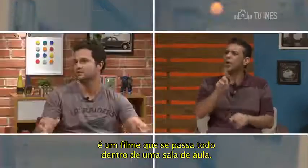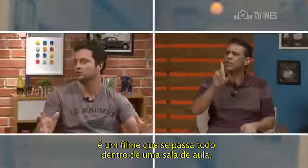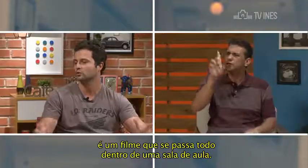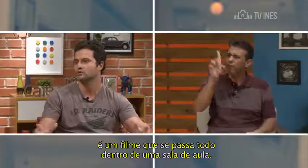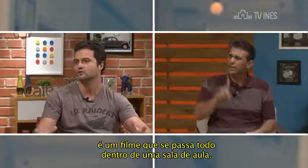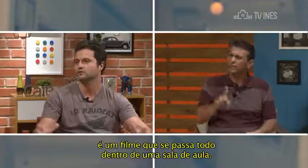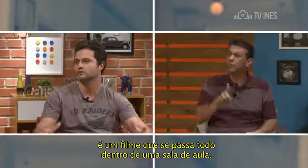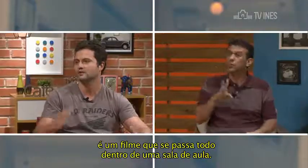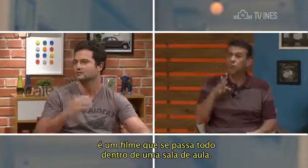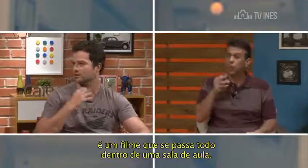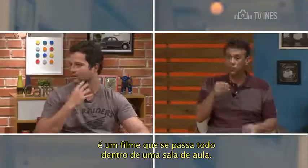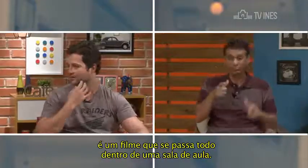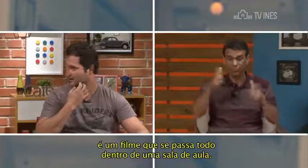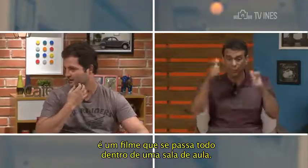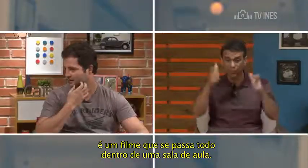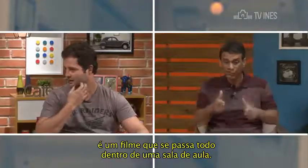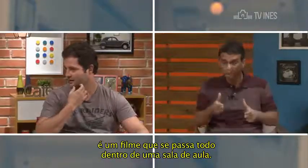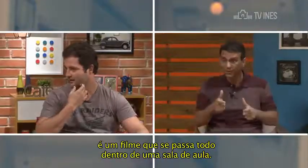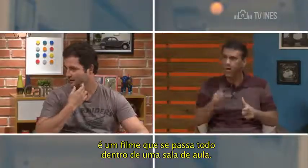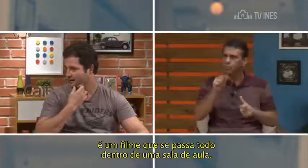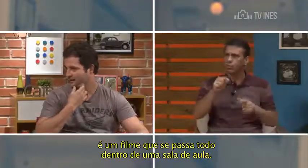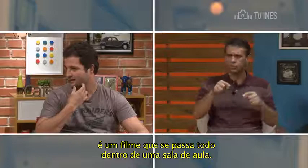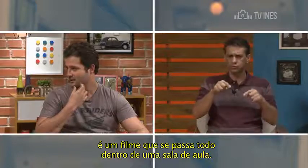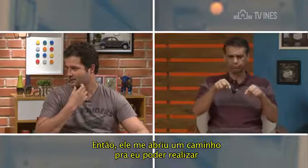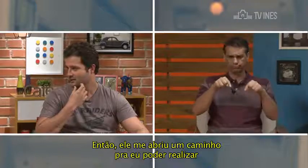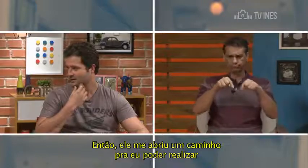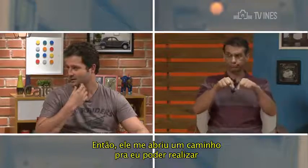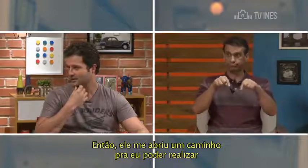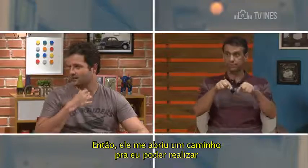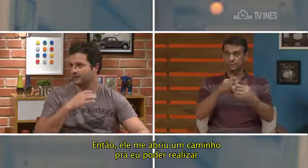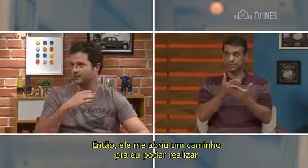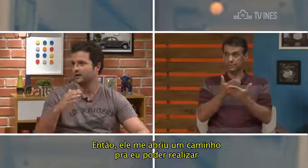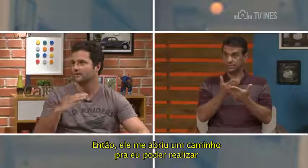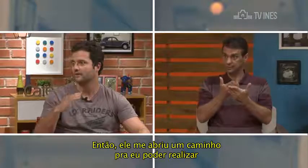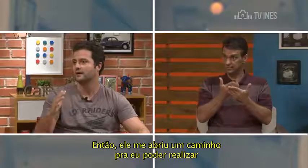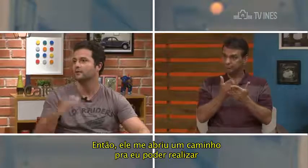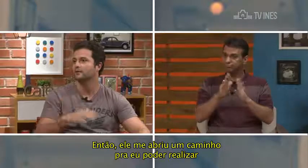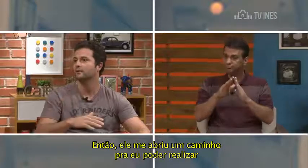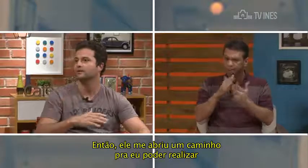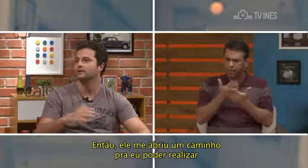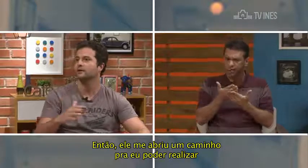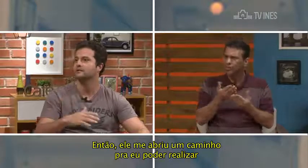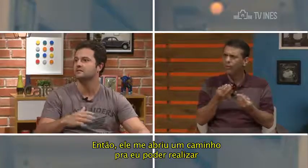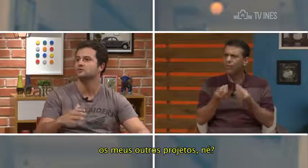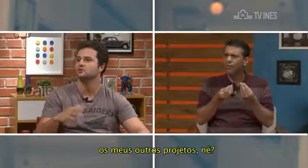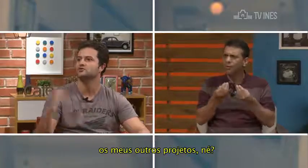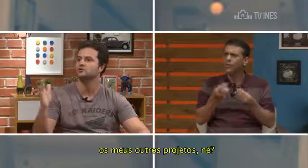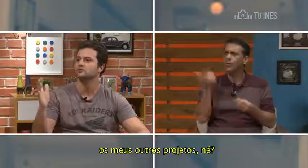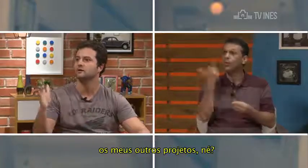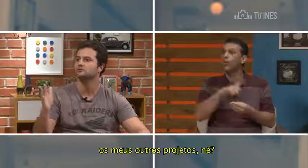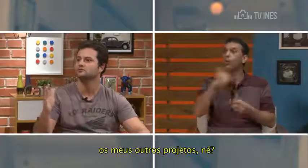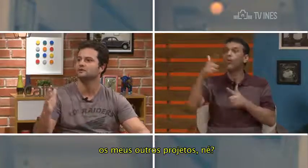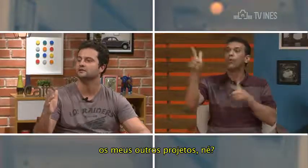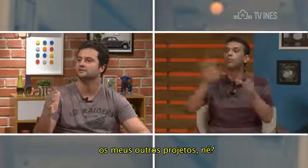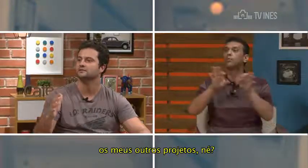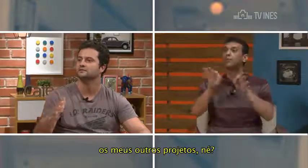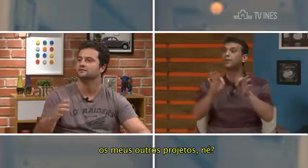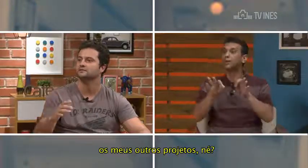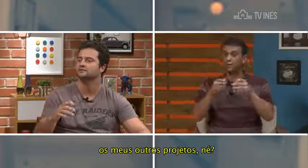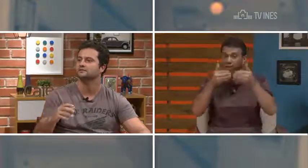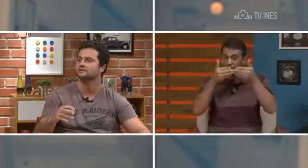que se passa todo dentro de uma sala de aula. Então, ele me abriu um caminho para eu poder realizar meus outros projetos,